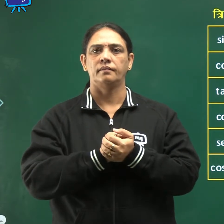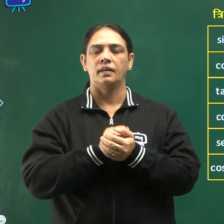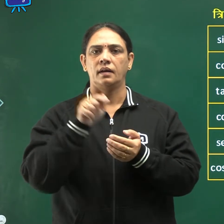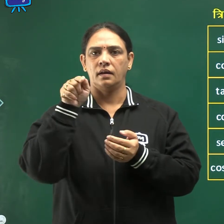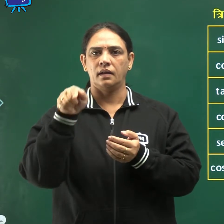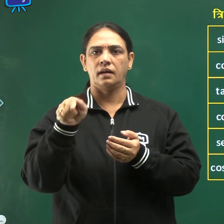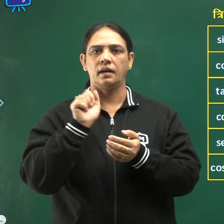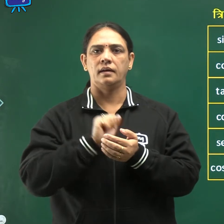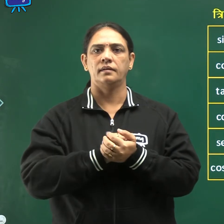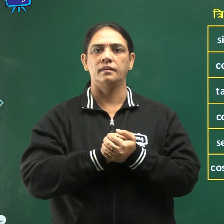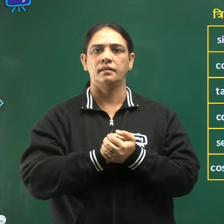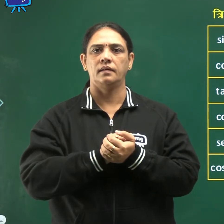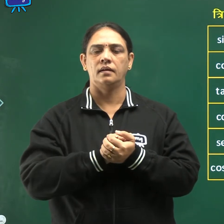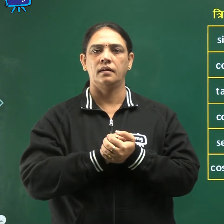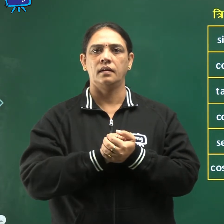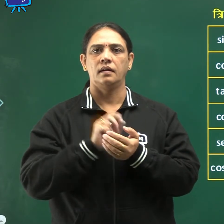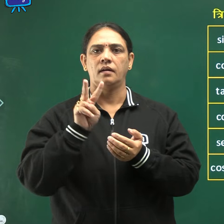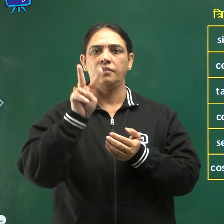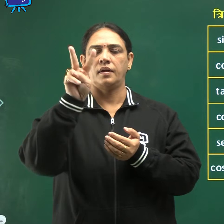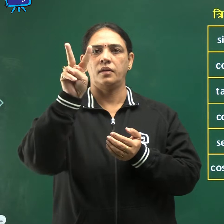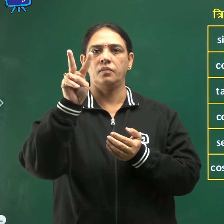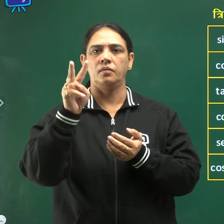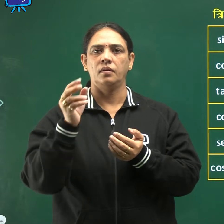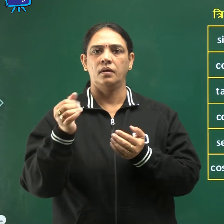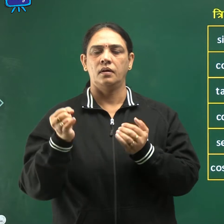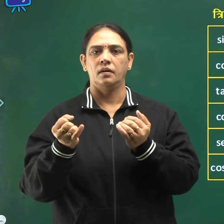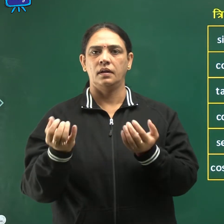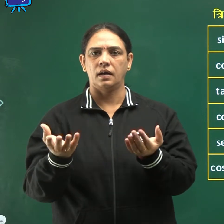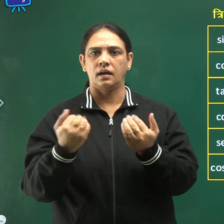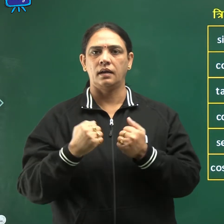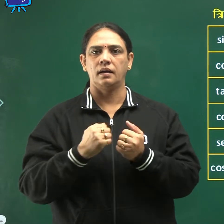इनके मान निकाल लेंगे